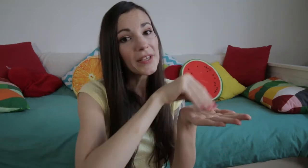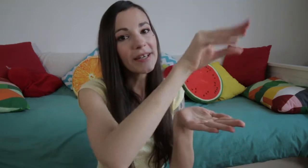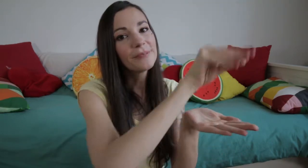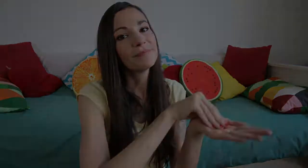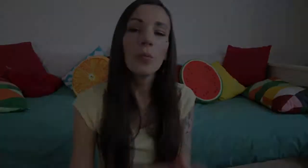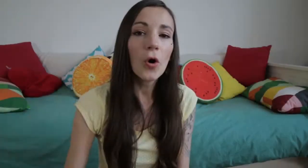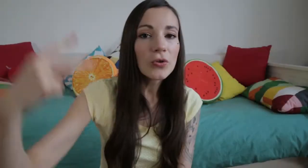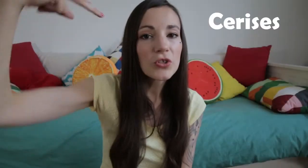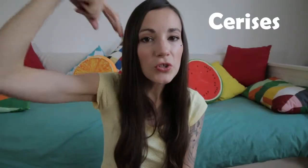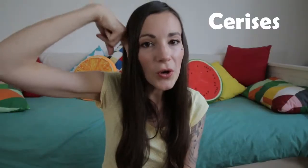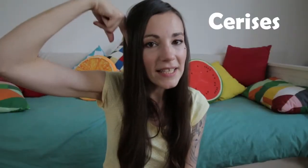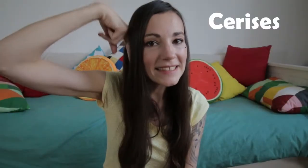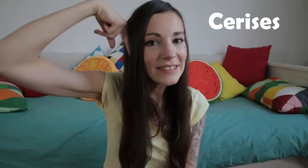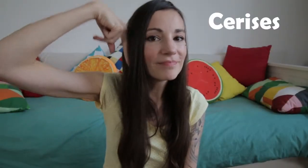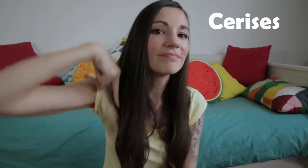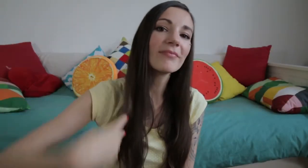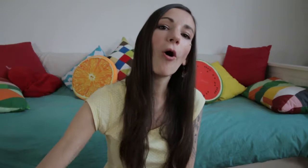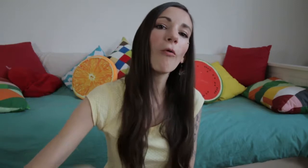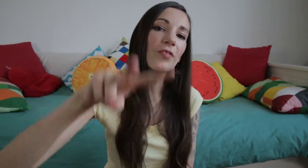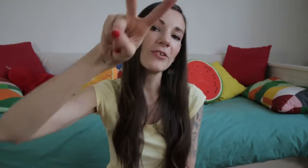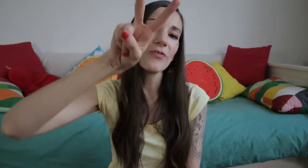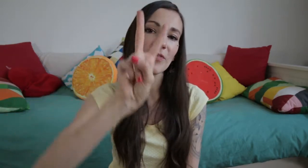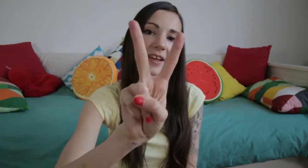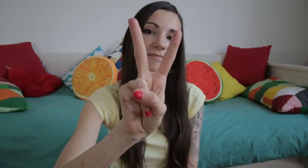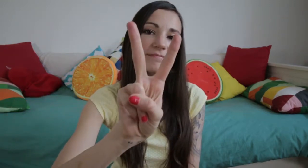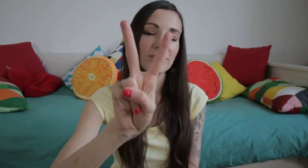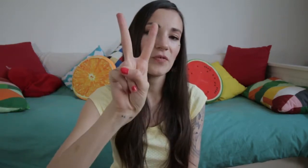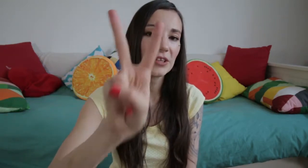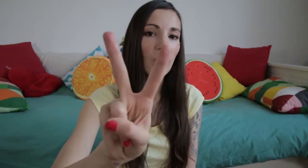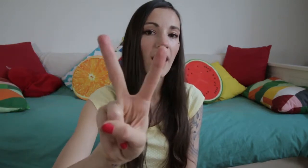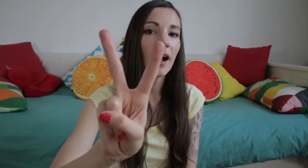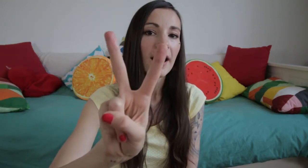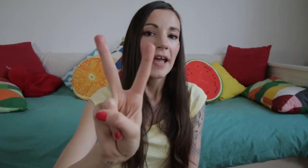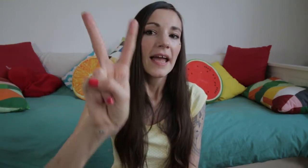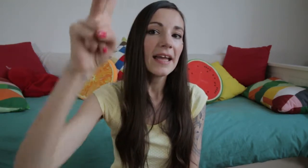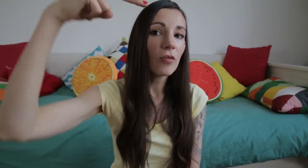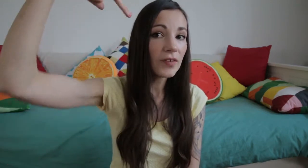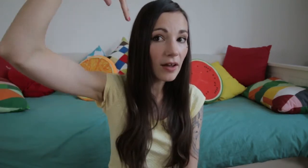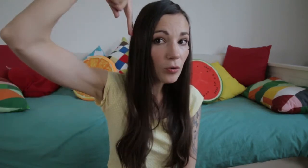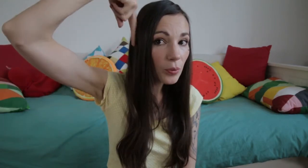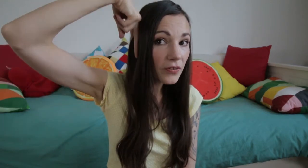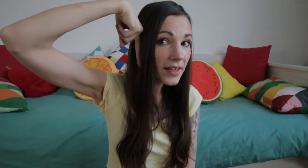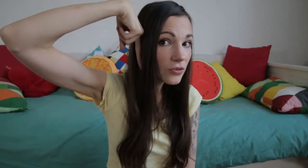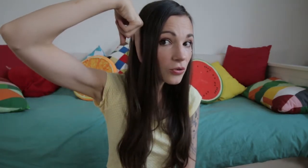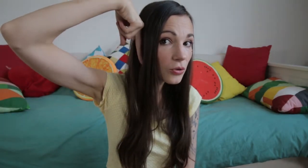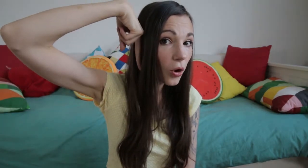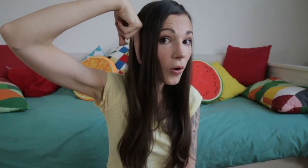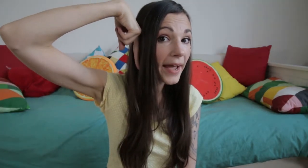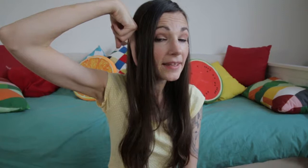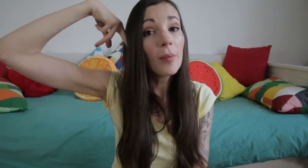Cueillir. Le mot cerise, on fait le V de victoire. Et l'on vient le poser sur l'oreille, comme